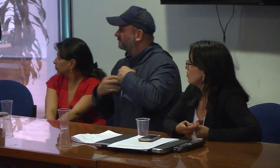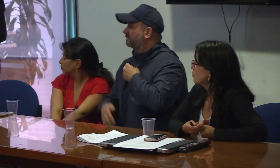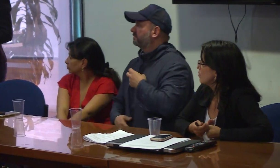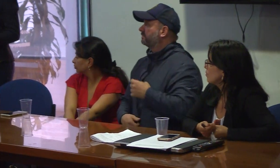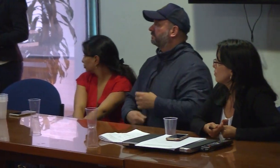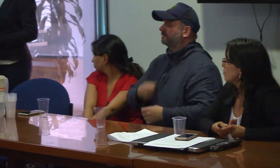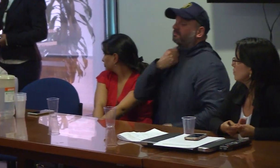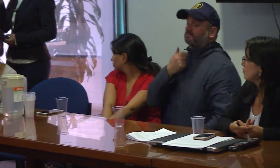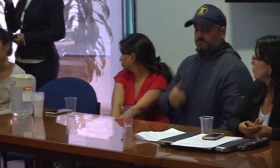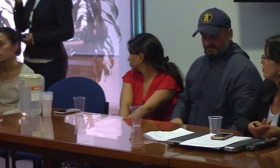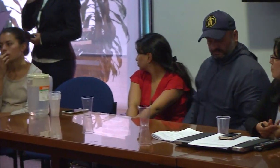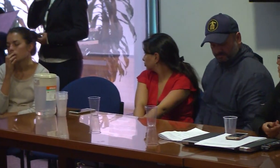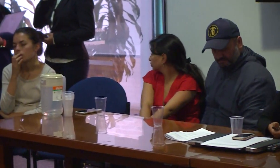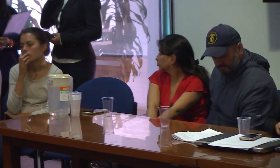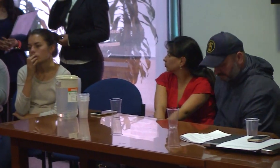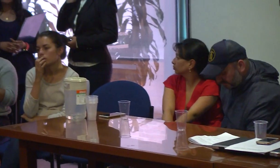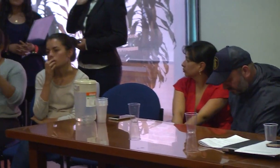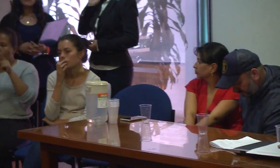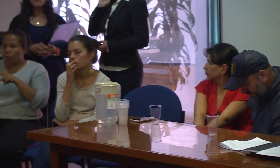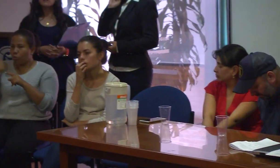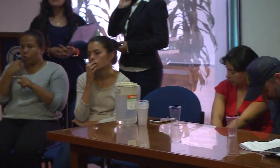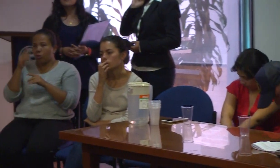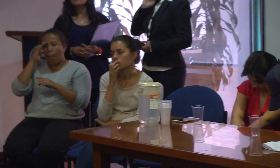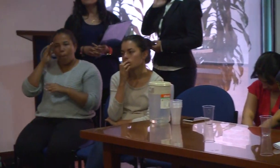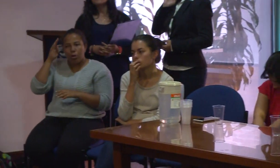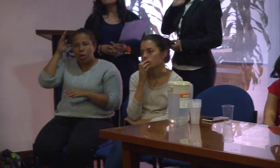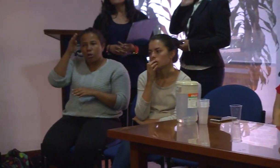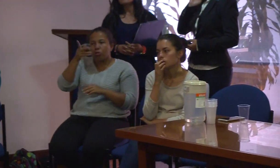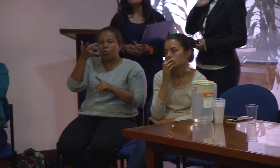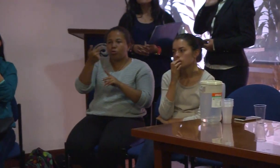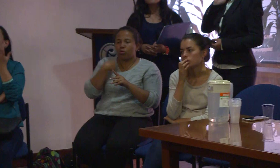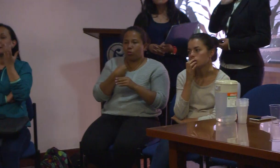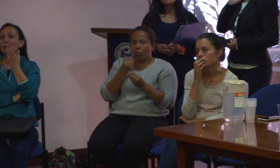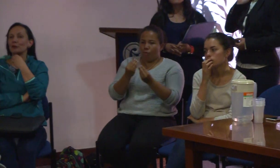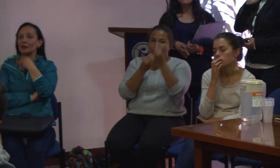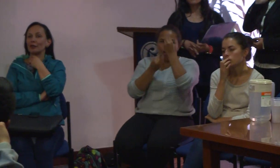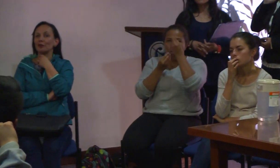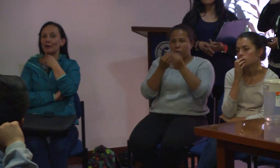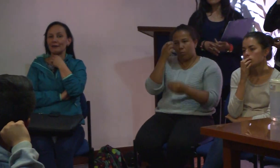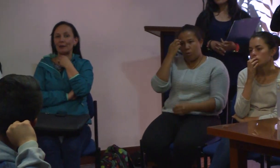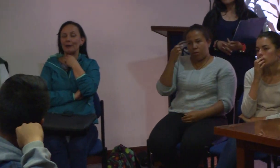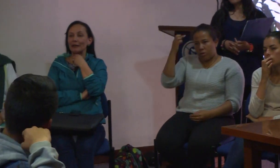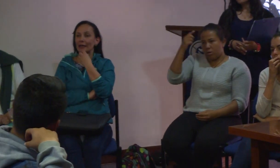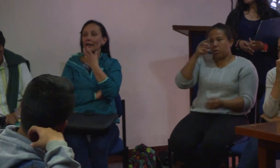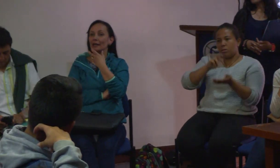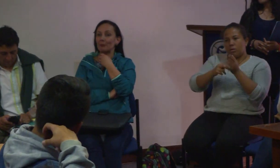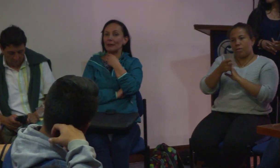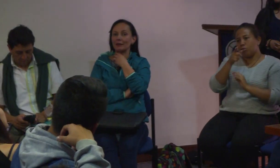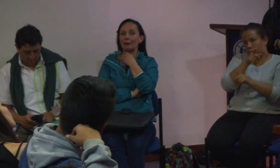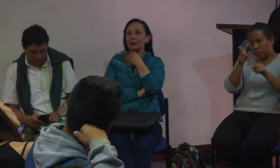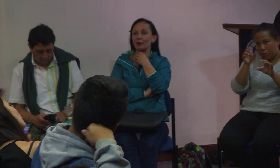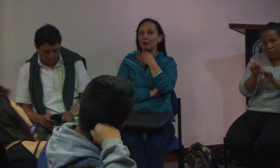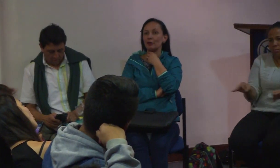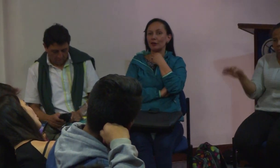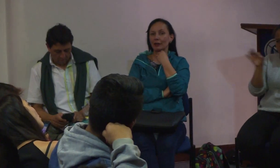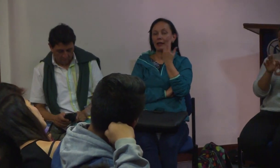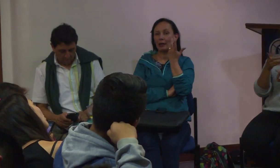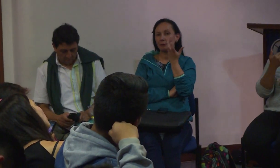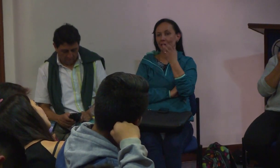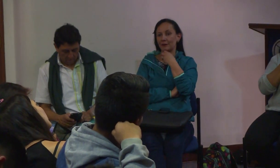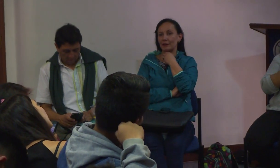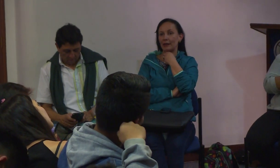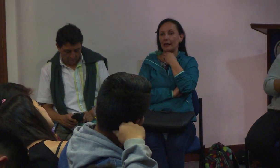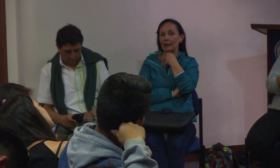proyectando pues esos andares en cuanto a su formación profesional. Es importante que ustedes sepan que el Departamento de